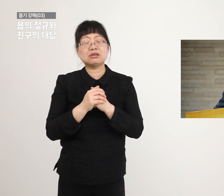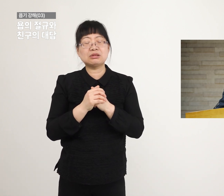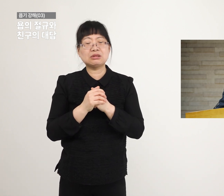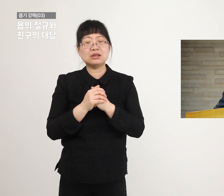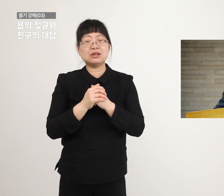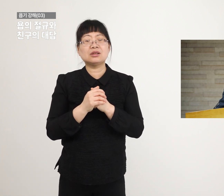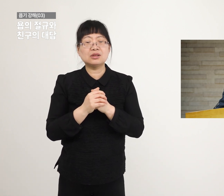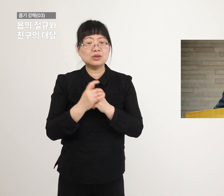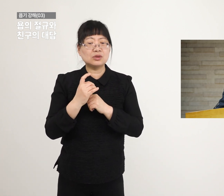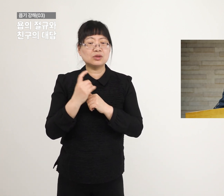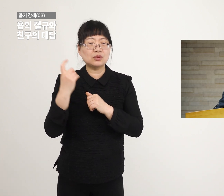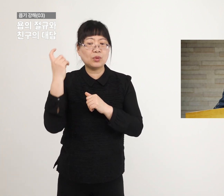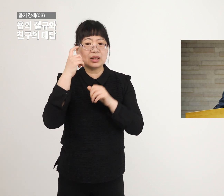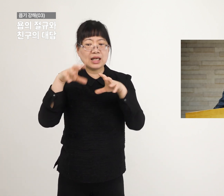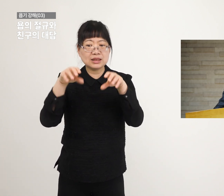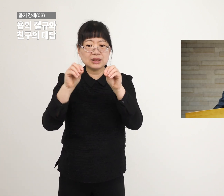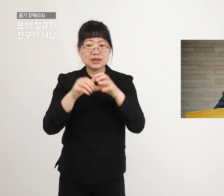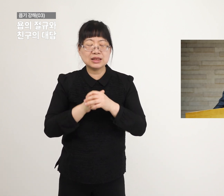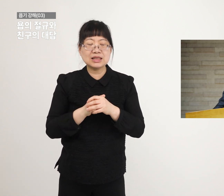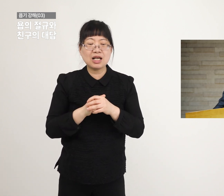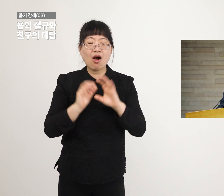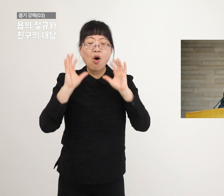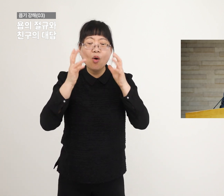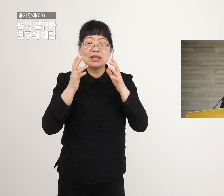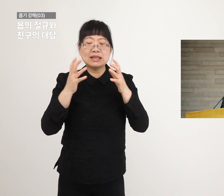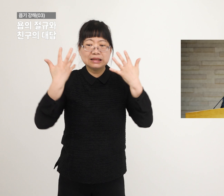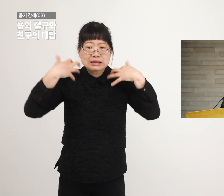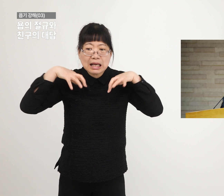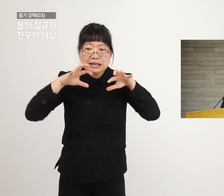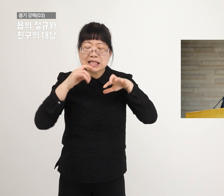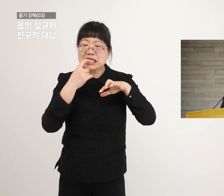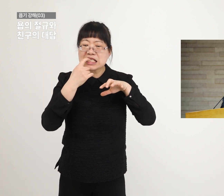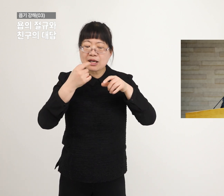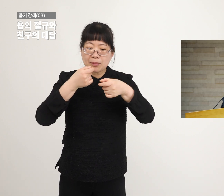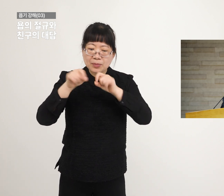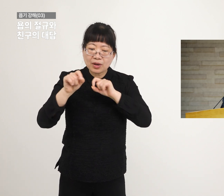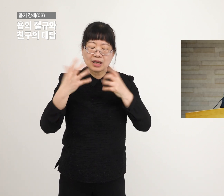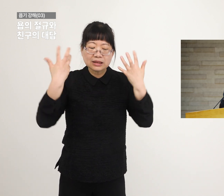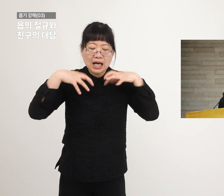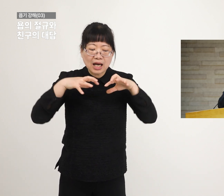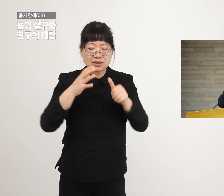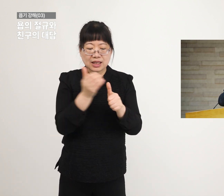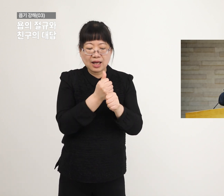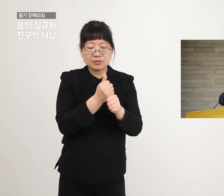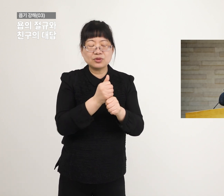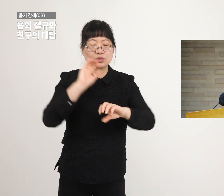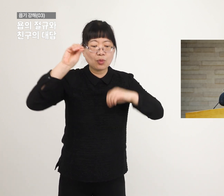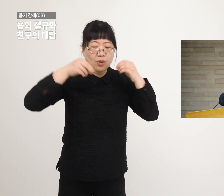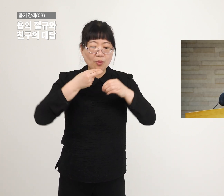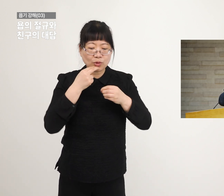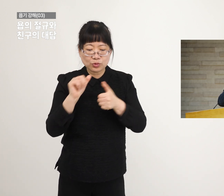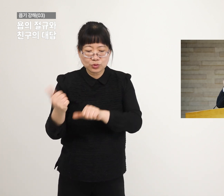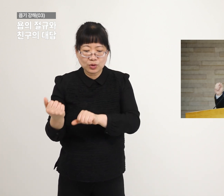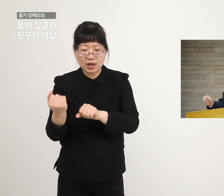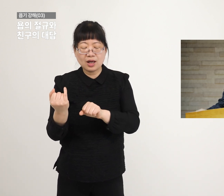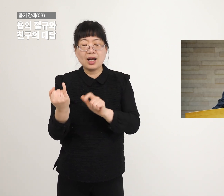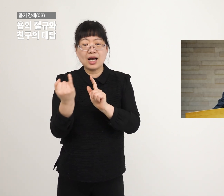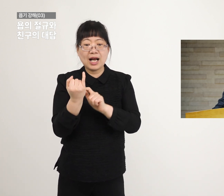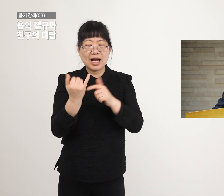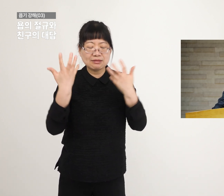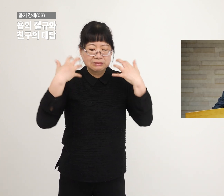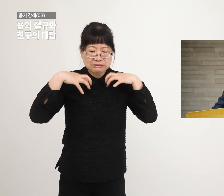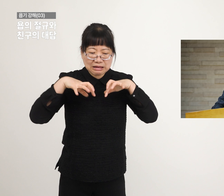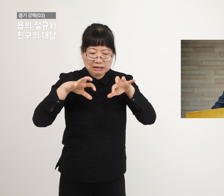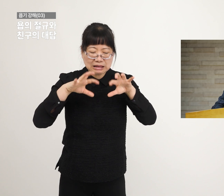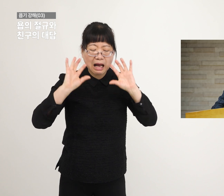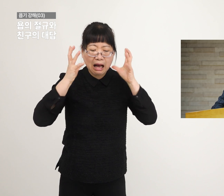이가 부러지며. 다 같이 시작. 사자는 사냥한 것이 없어 죽어가고 암사자의 새끼는